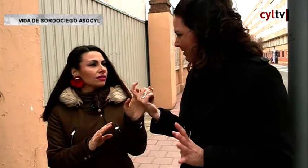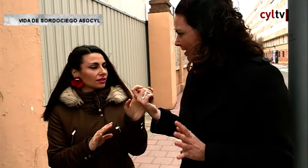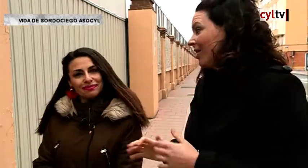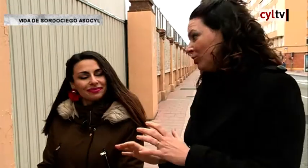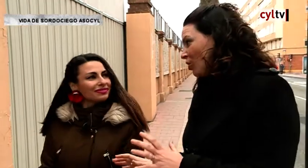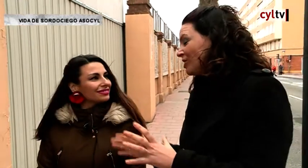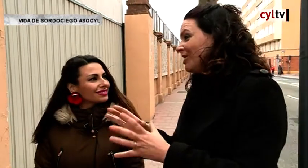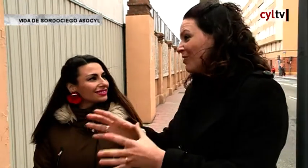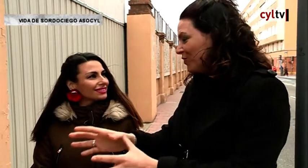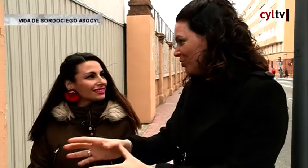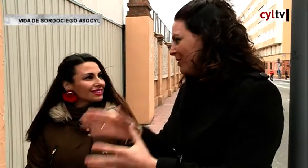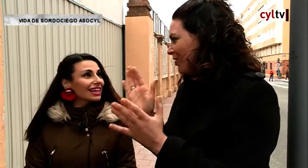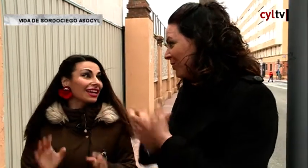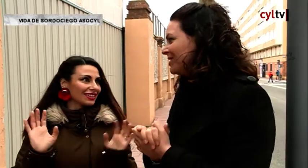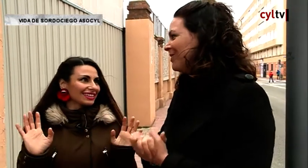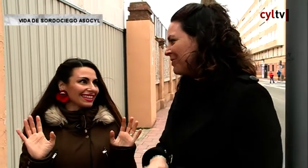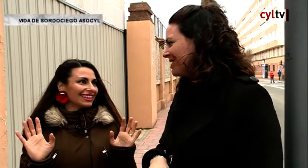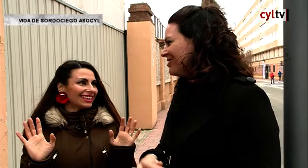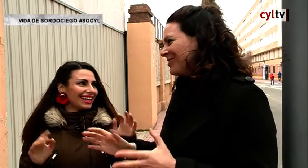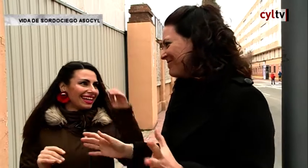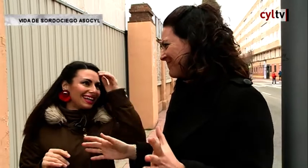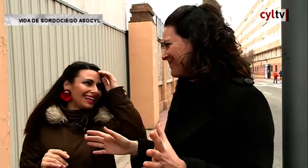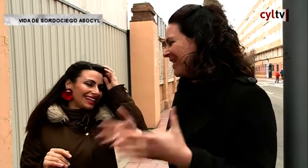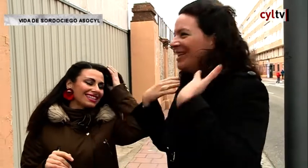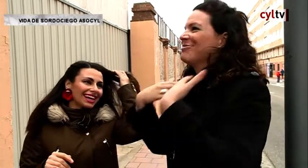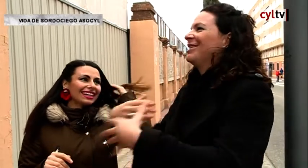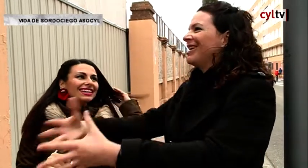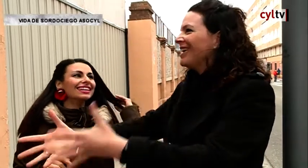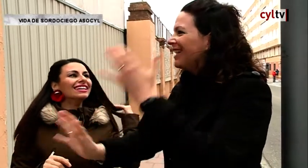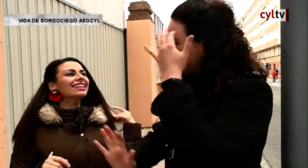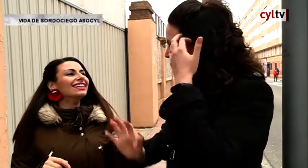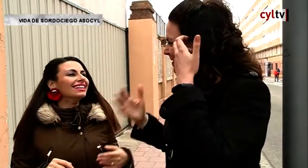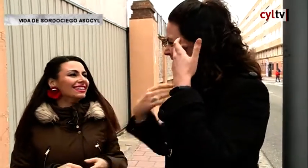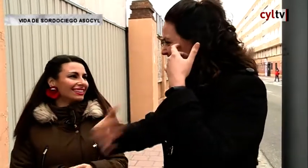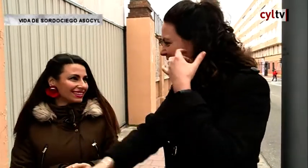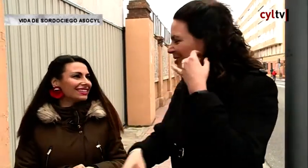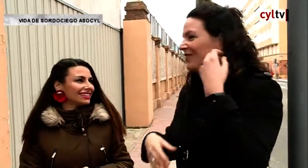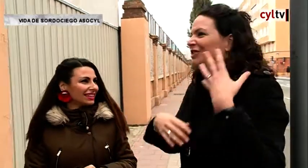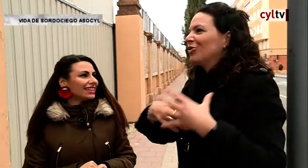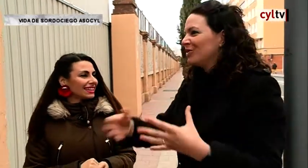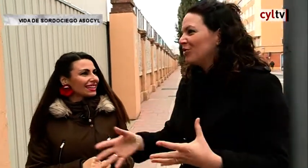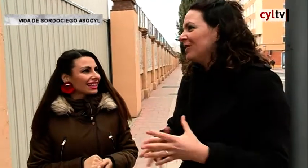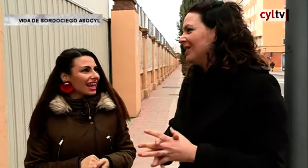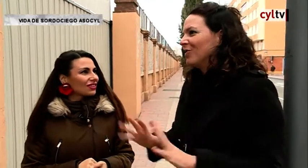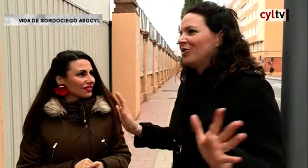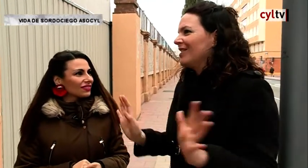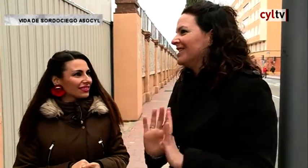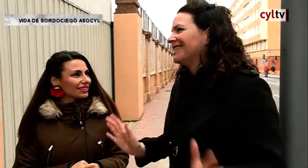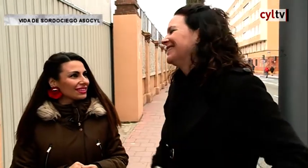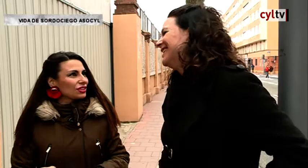entender. Otra cosa es que lleva confusión. Va a decir, claro, y sabe lengua de signos y te suelte, pues me pasa esto, necesito todo esto, y ahí es cuando ya digas, no